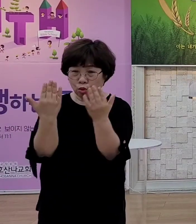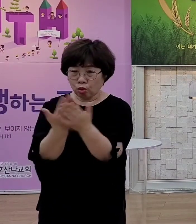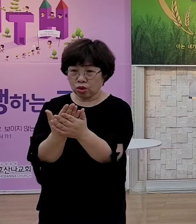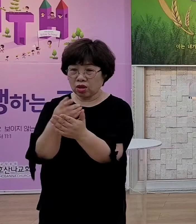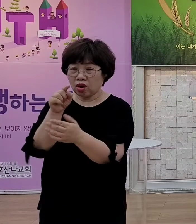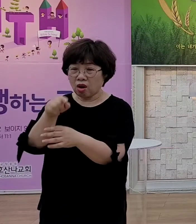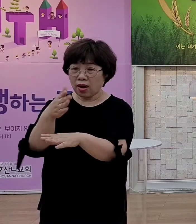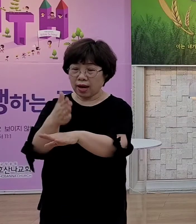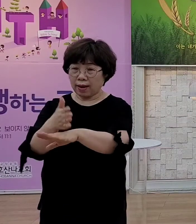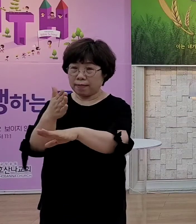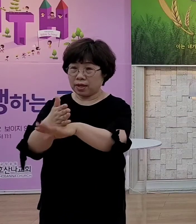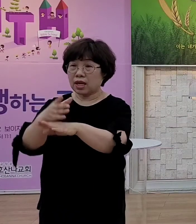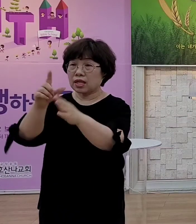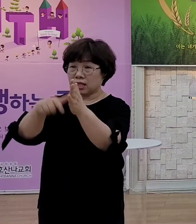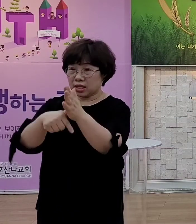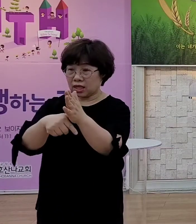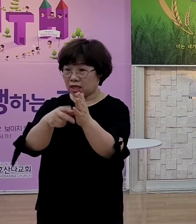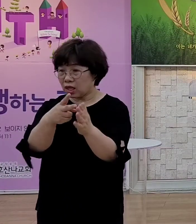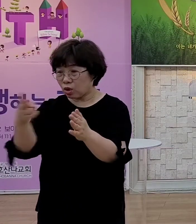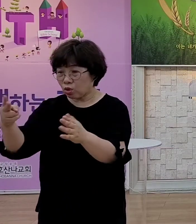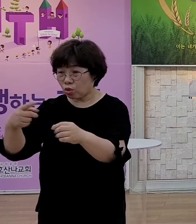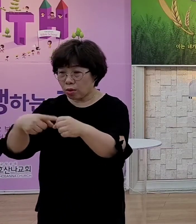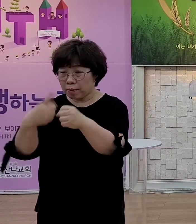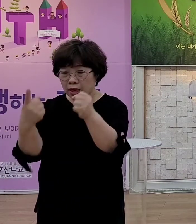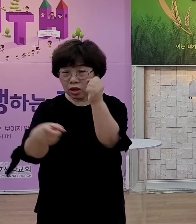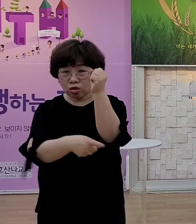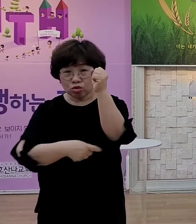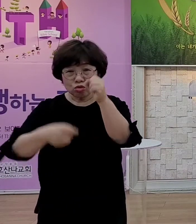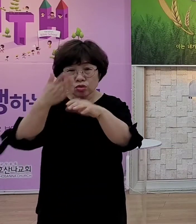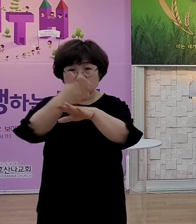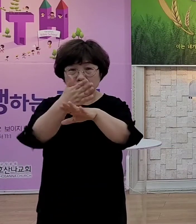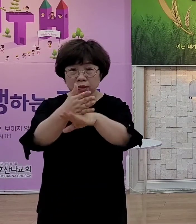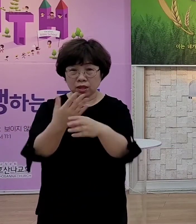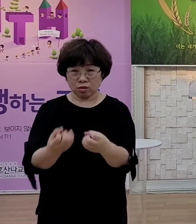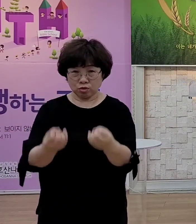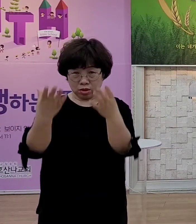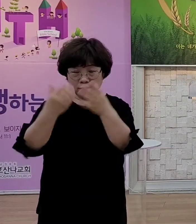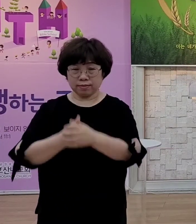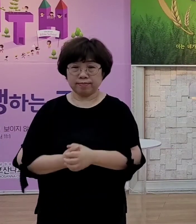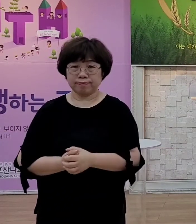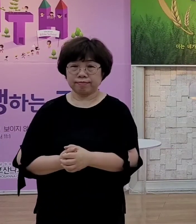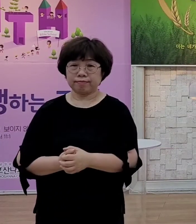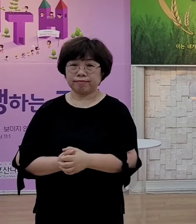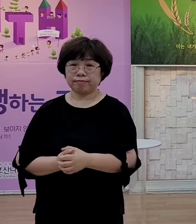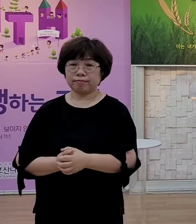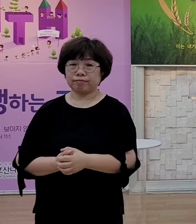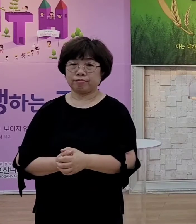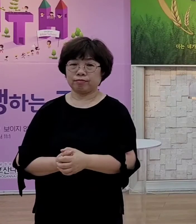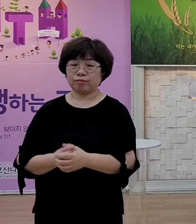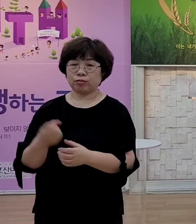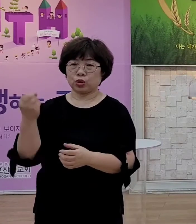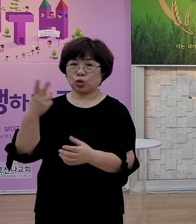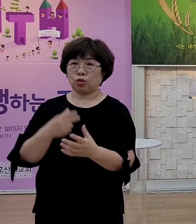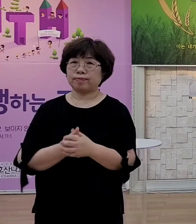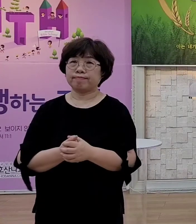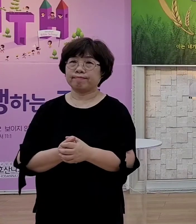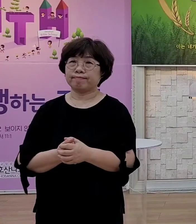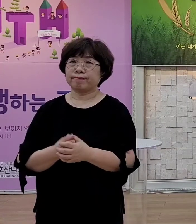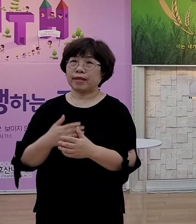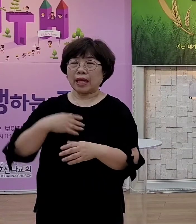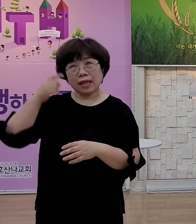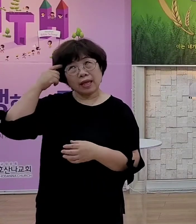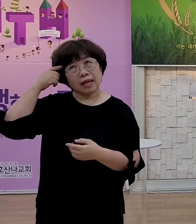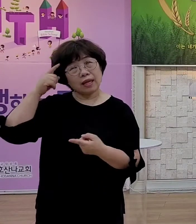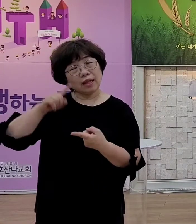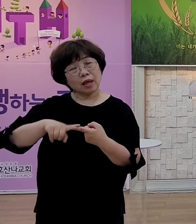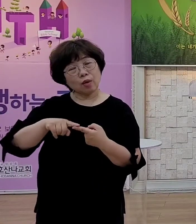시간이 바로 맥추감사절이다라는 것입니다. 그런가 하면 또 혹 내